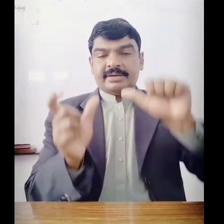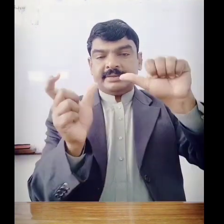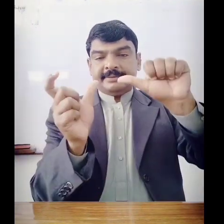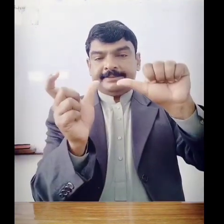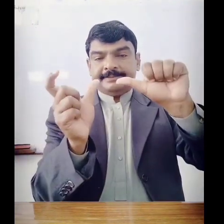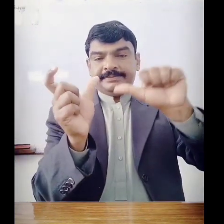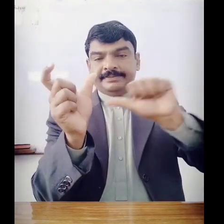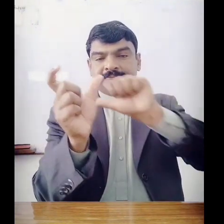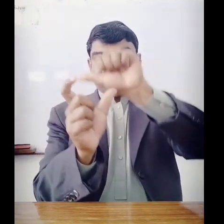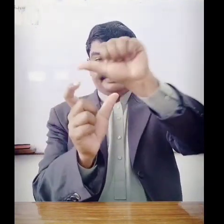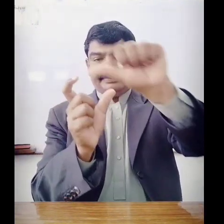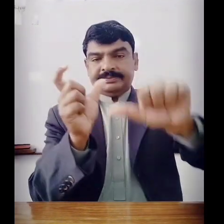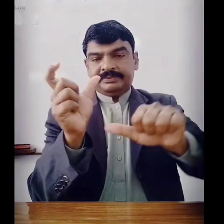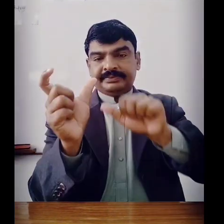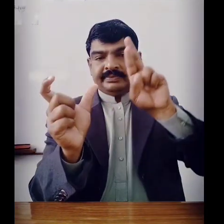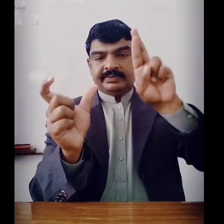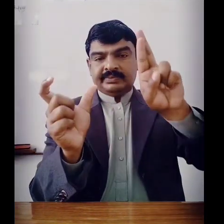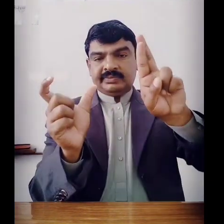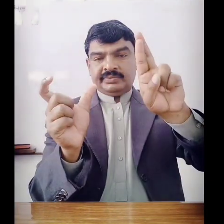सफ़र,